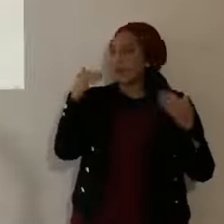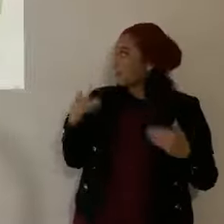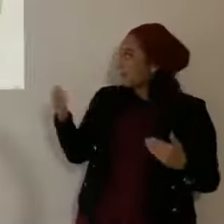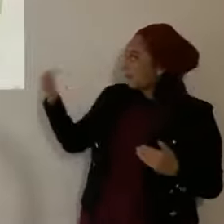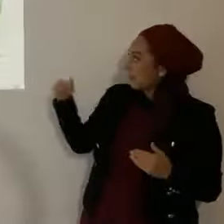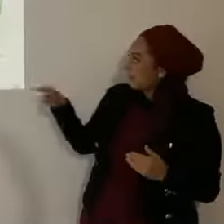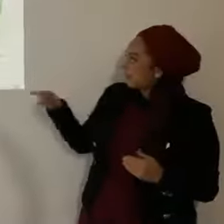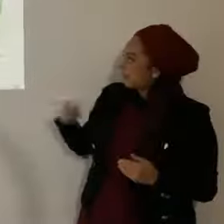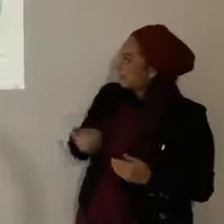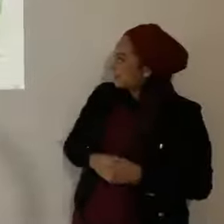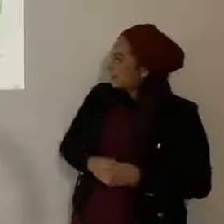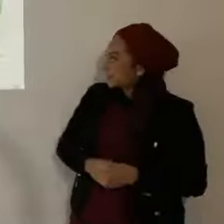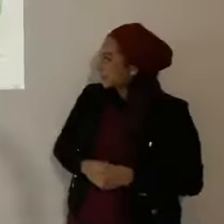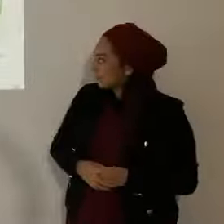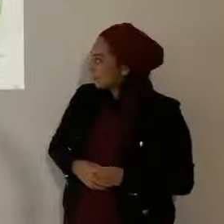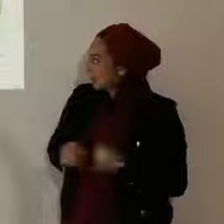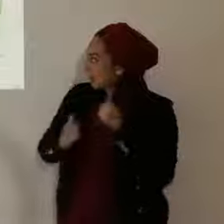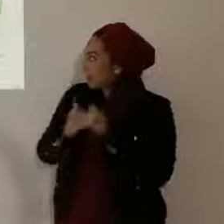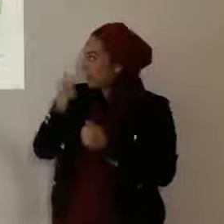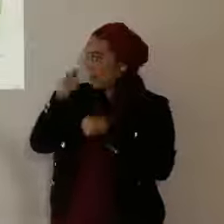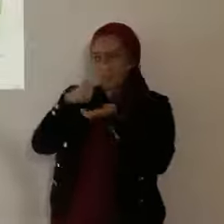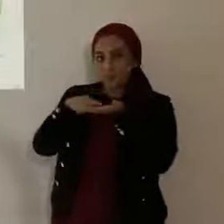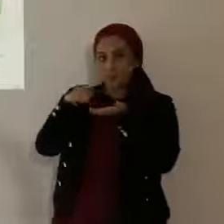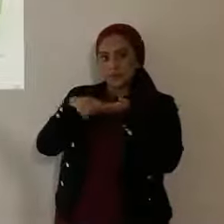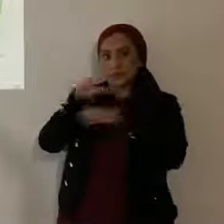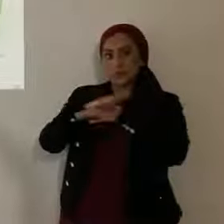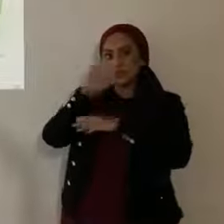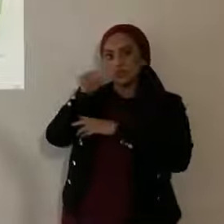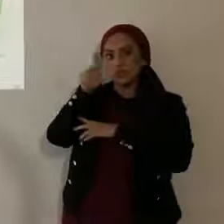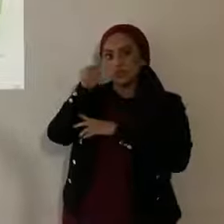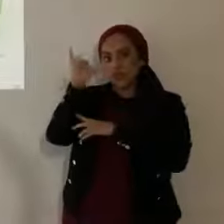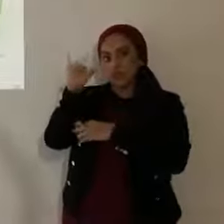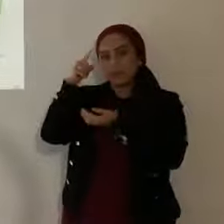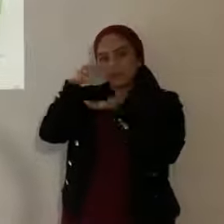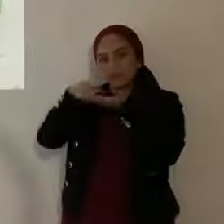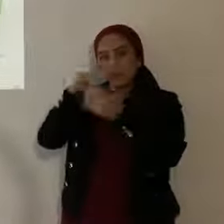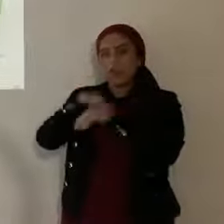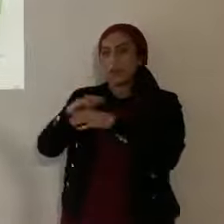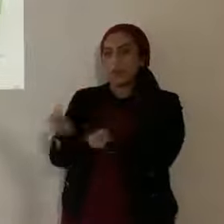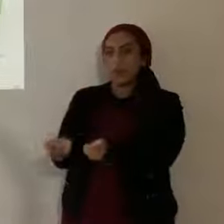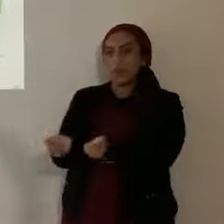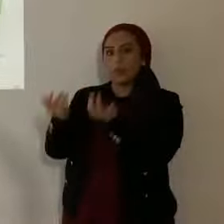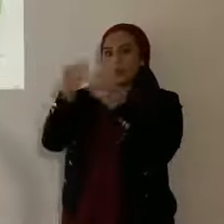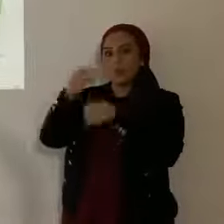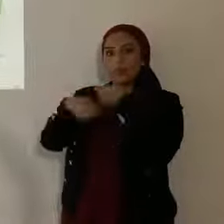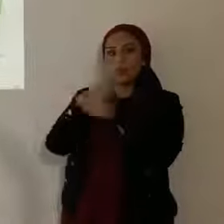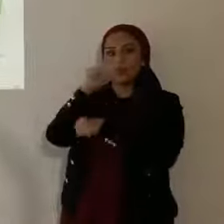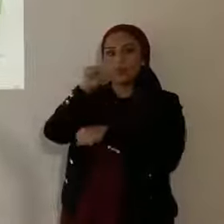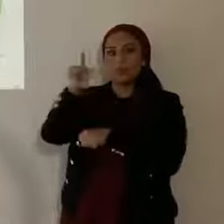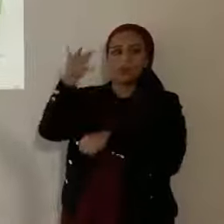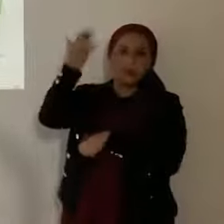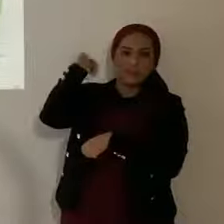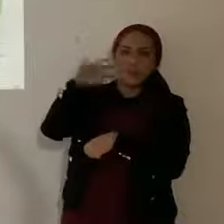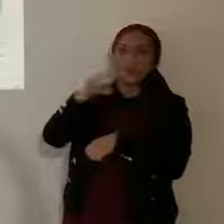siguiente. Ahora, lo más buscado también en julio fueron las búsquedas de incendio, estamos hablando del 2021, e inundaciones.